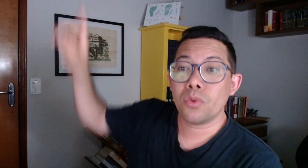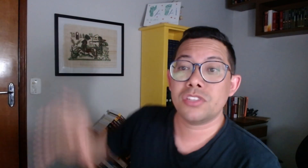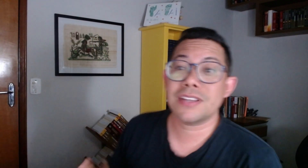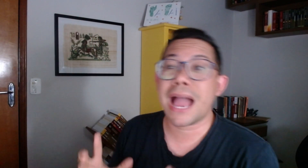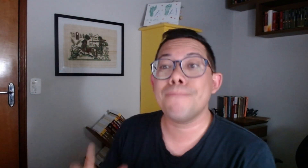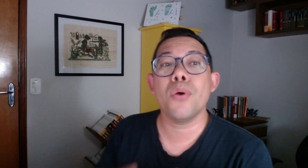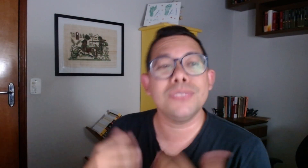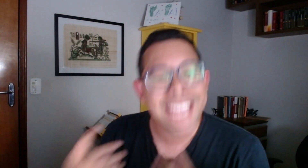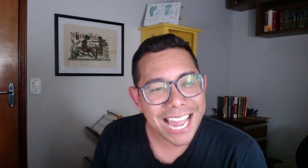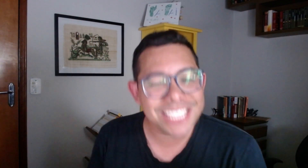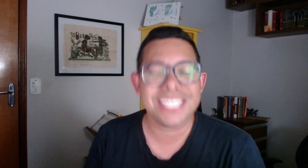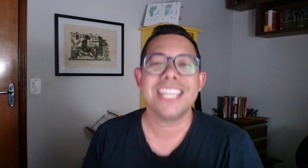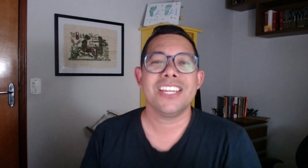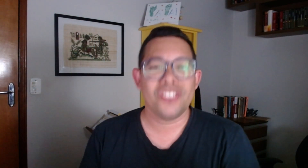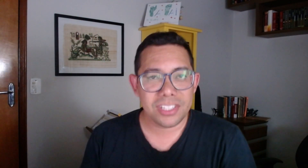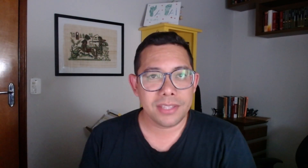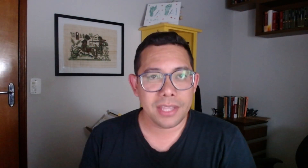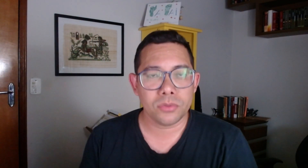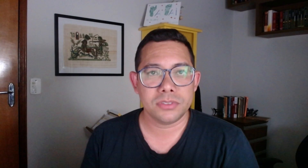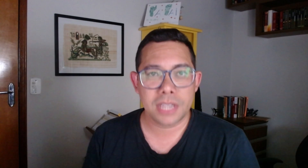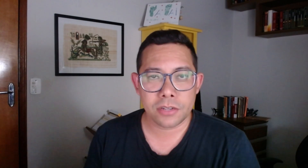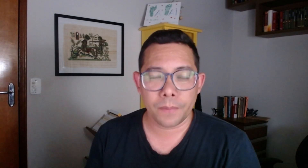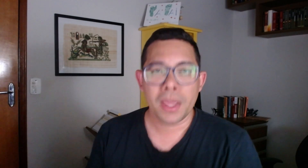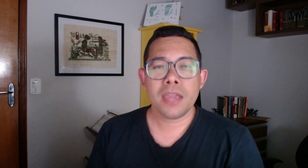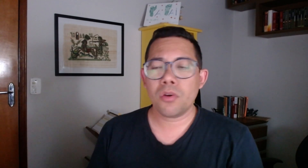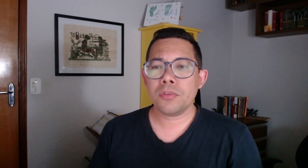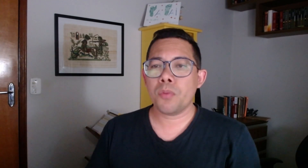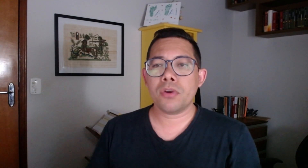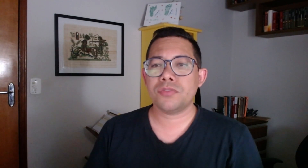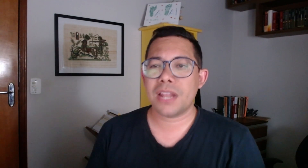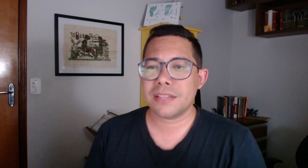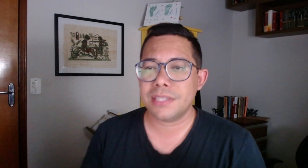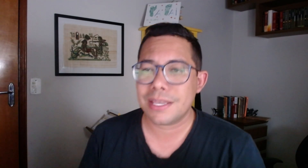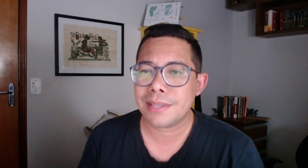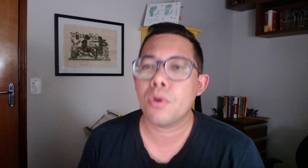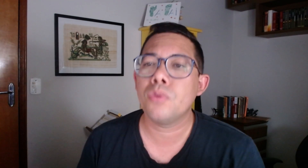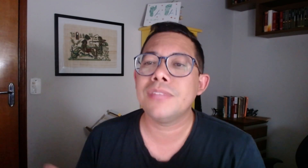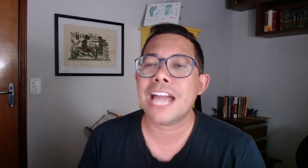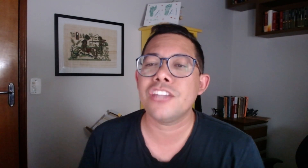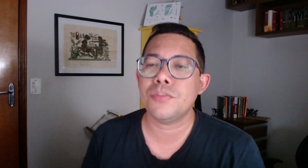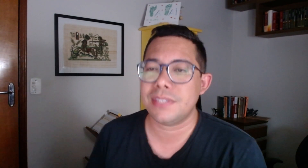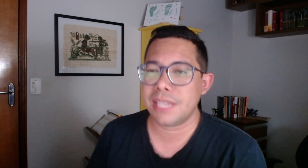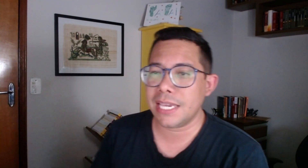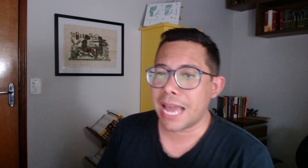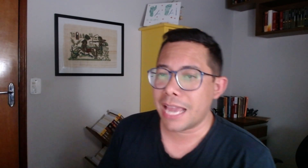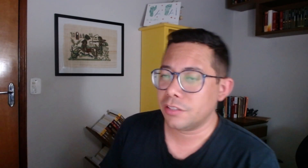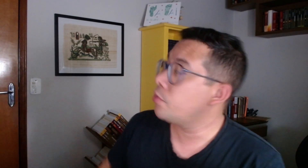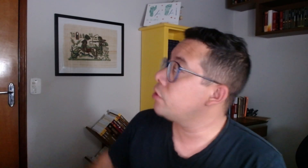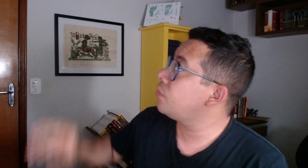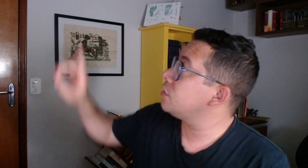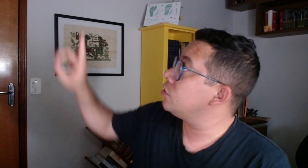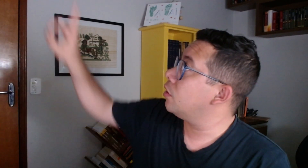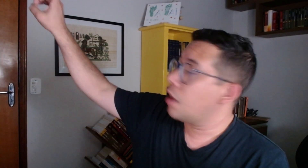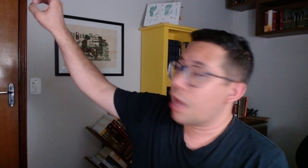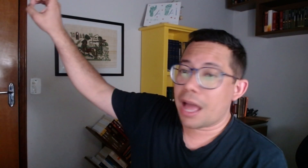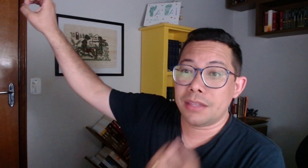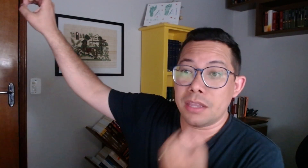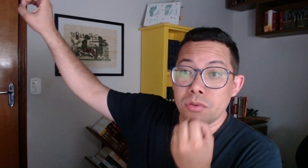ou seja, a bondade de Deus, certo? E como que eu posso falar assim que essa bondade me seguirá? Então eu posso falar assim, Deus,